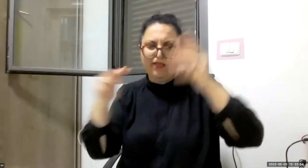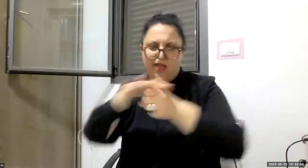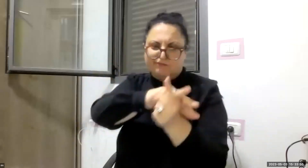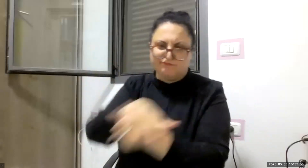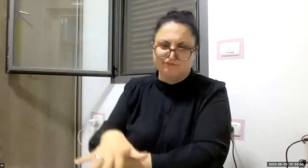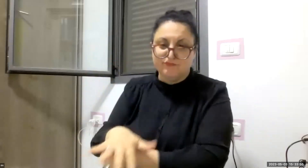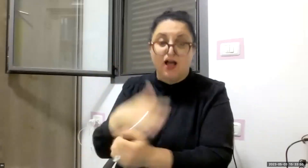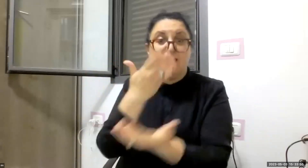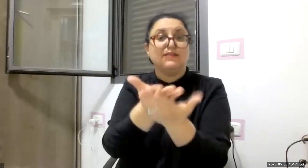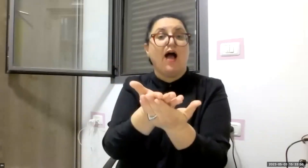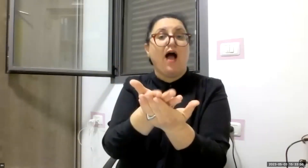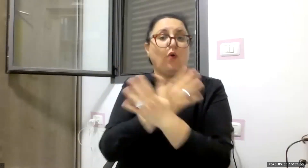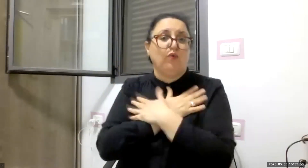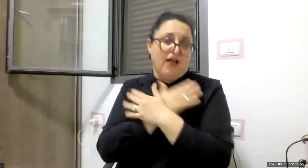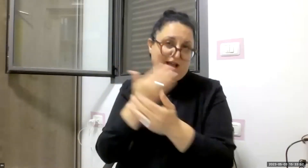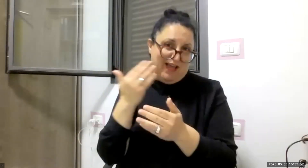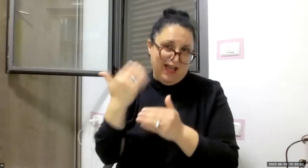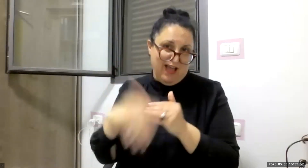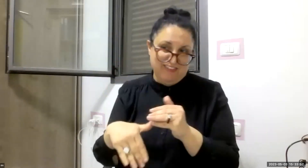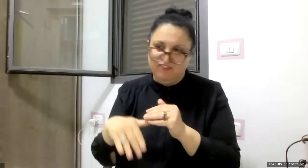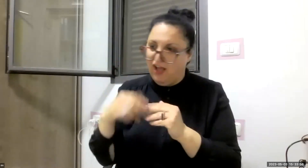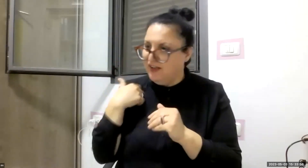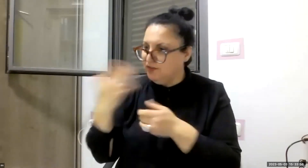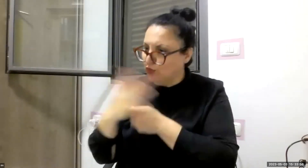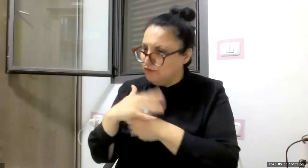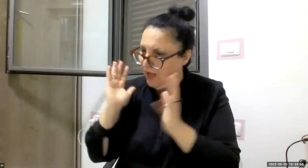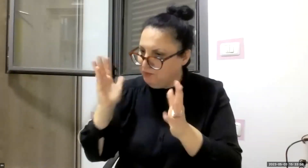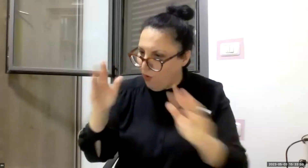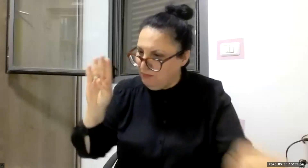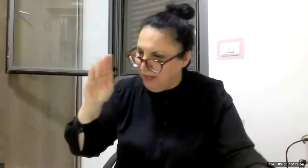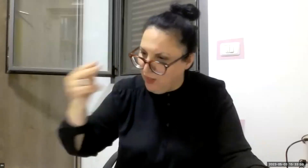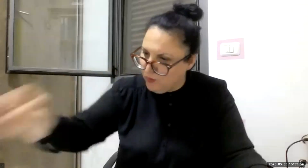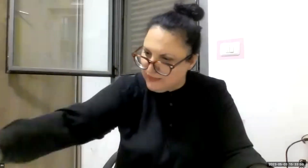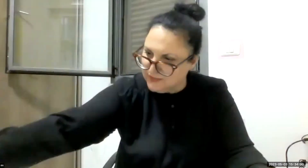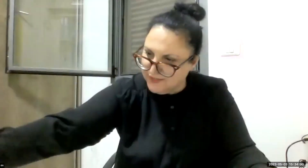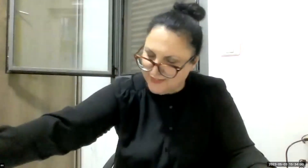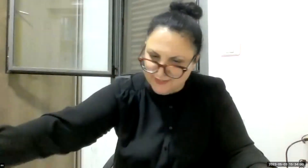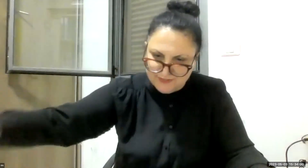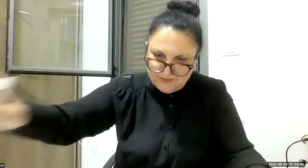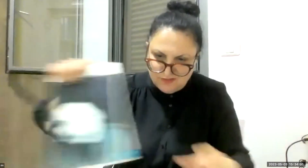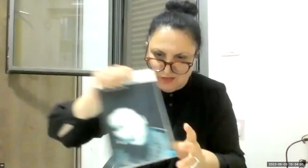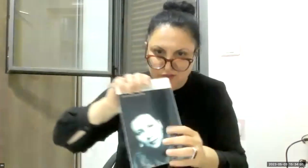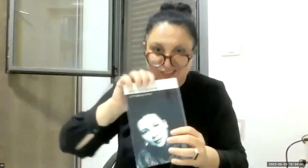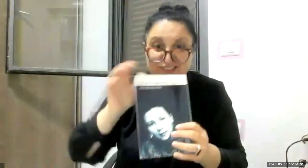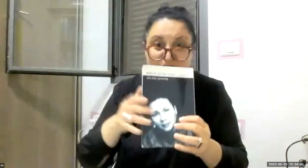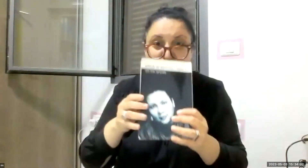להשאיר את האיררכיה המדקת אז הצעה האחרונה אהובה וחביבה עליי זה זאת